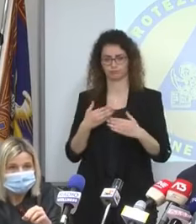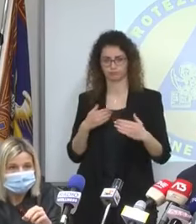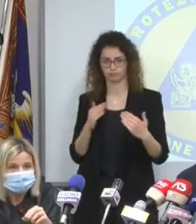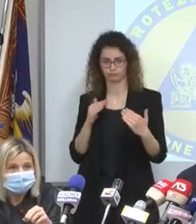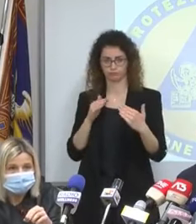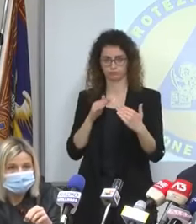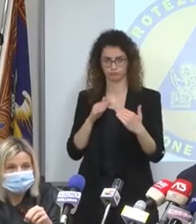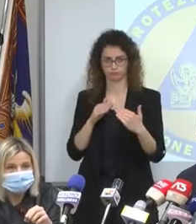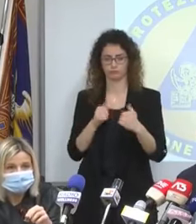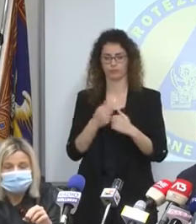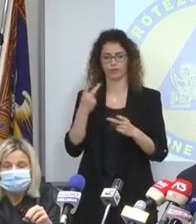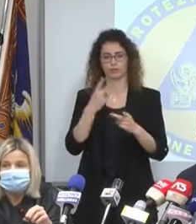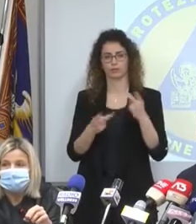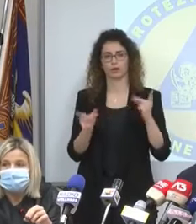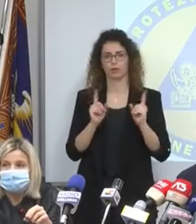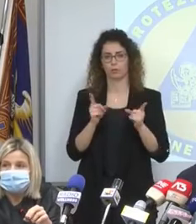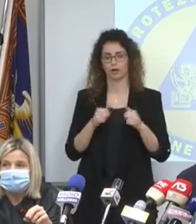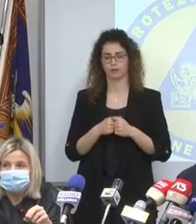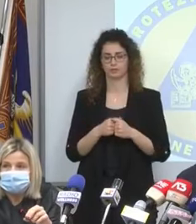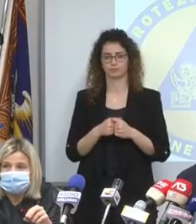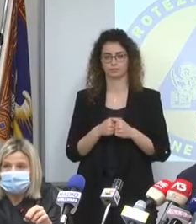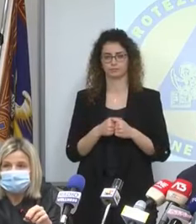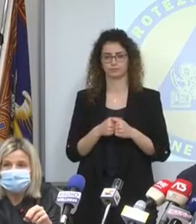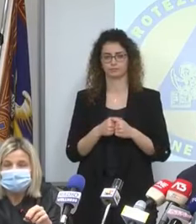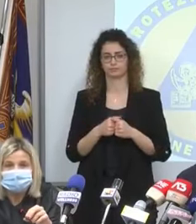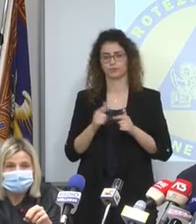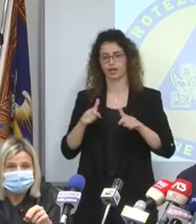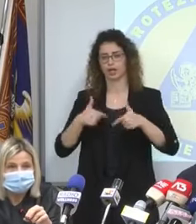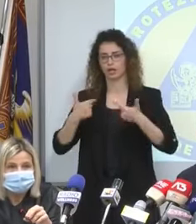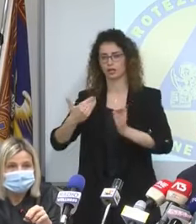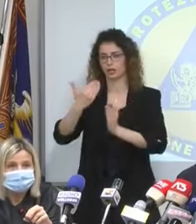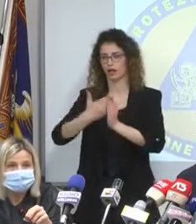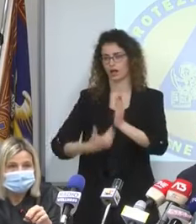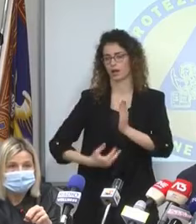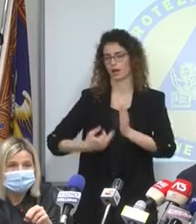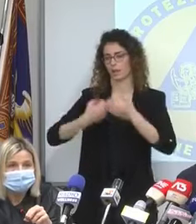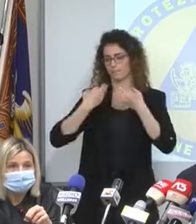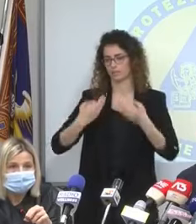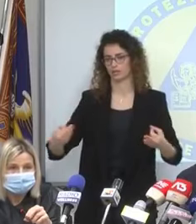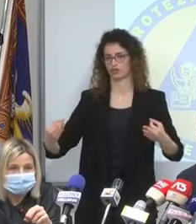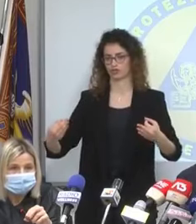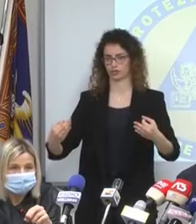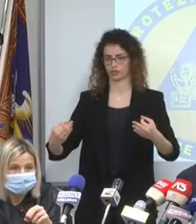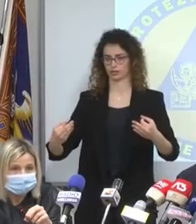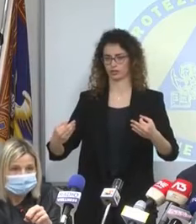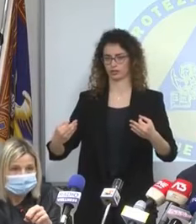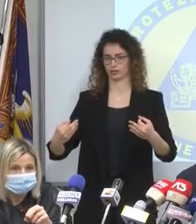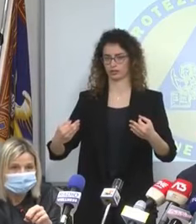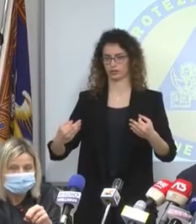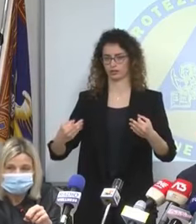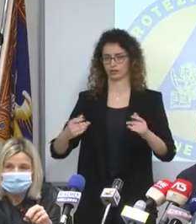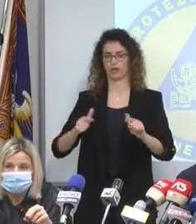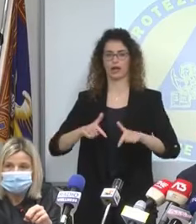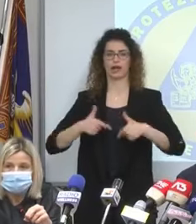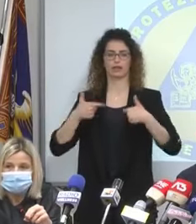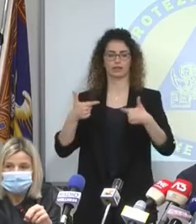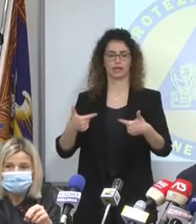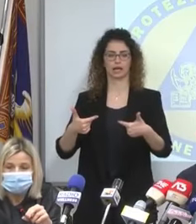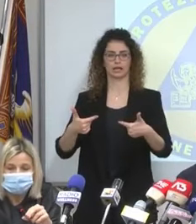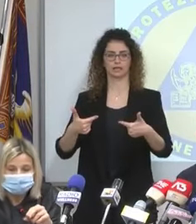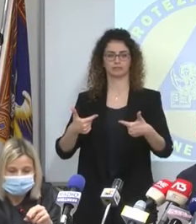affrontando cercando di effettivamente dare delle indicazioni precise per aprire, visto che